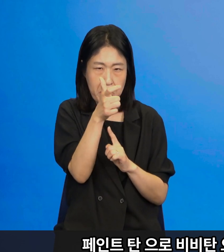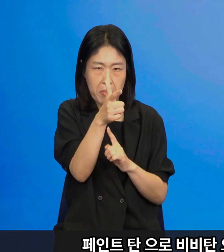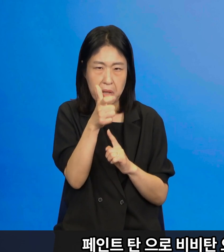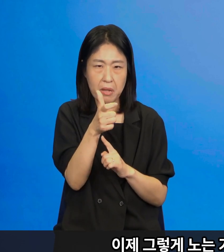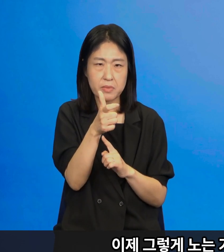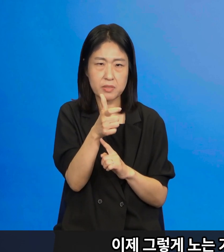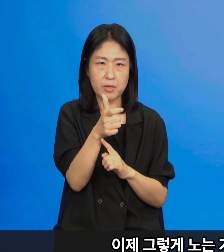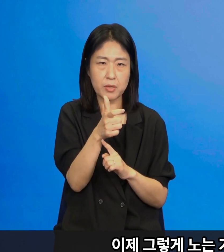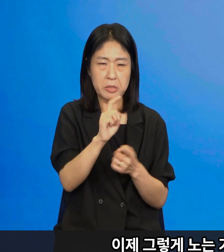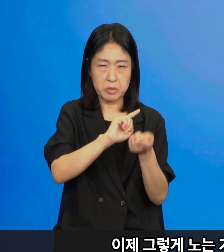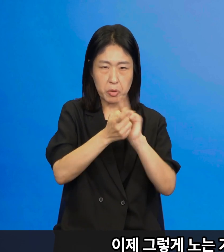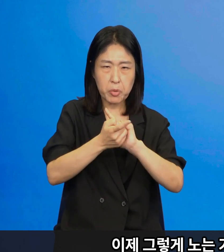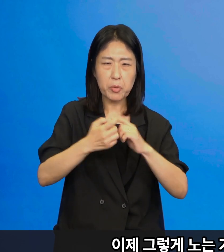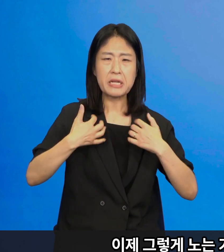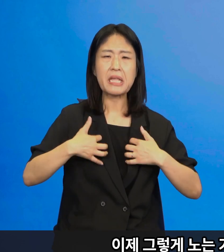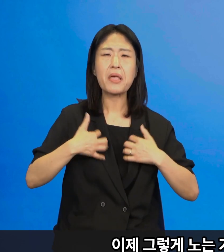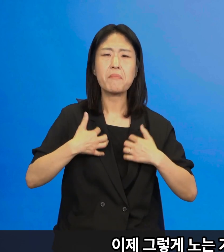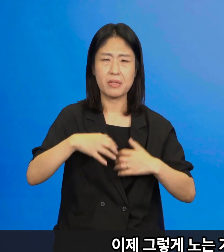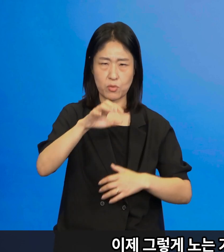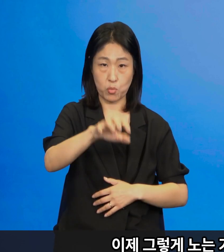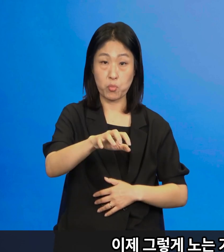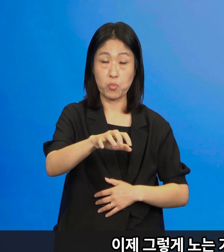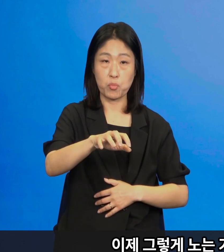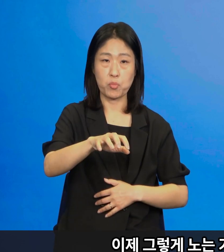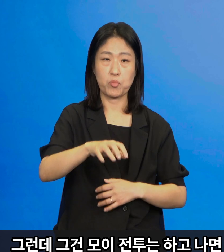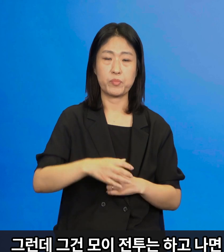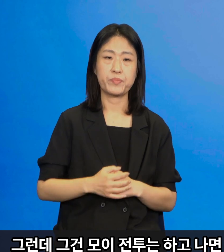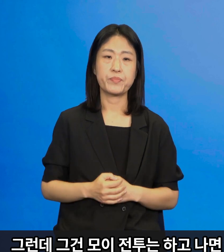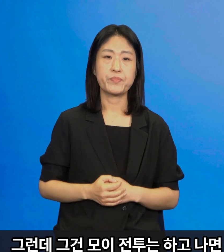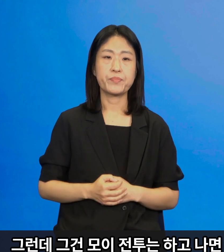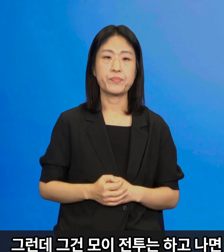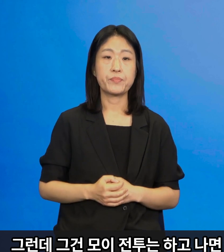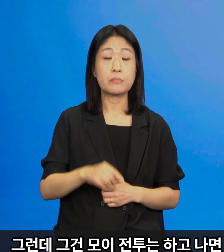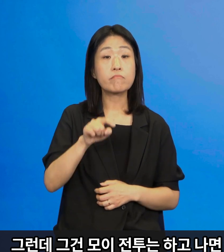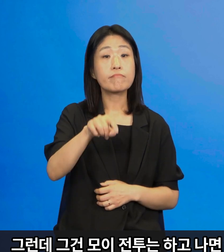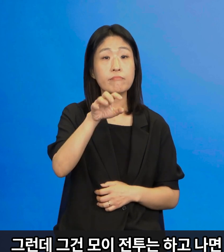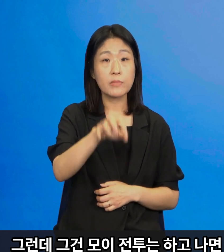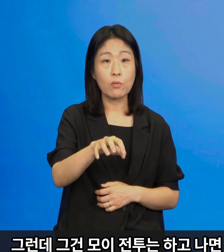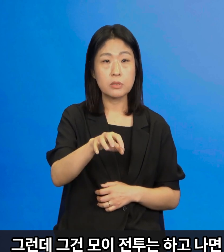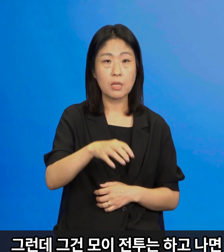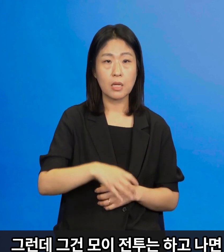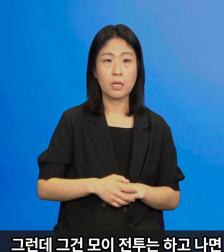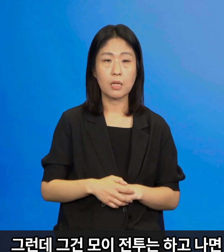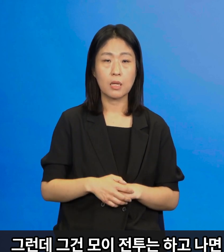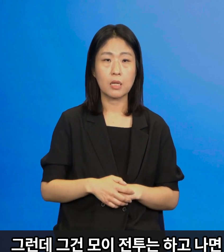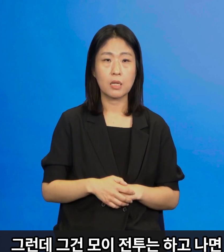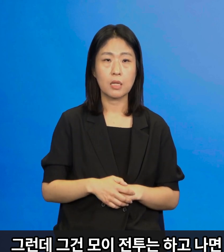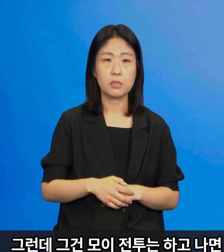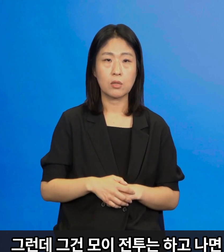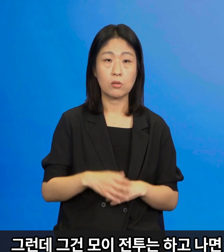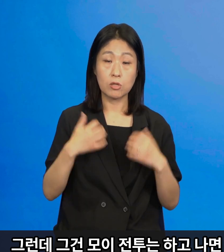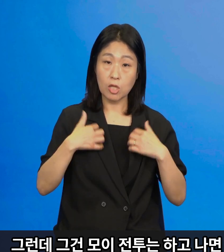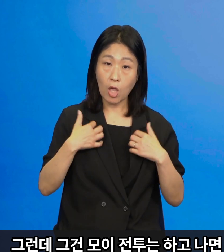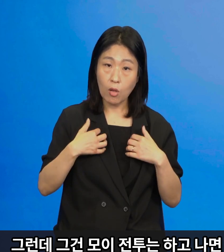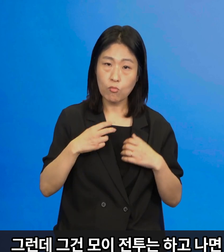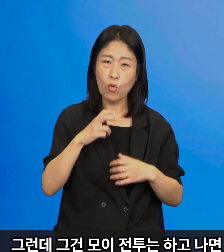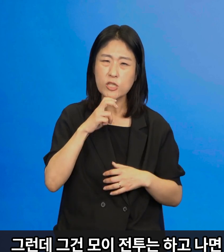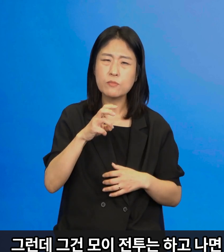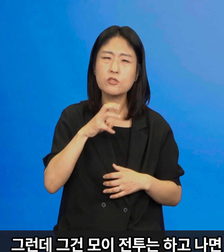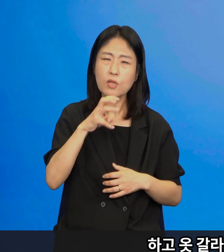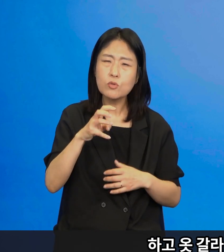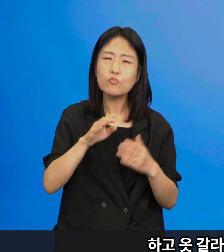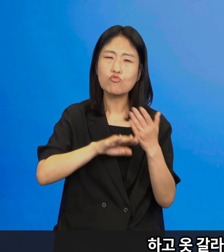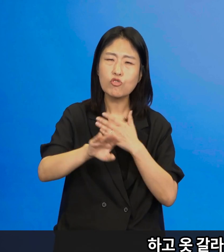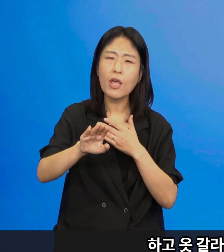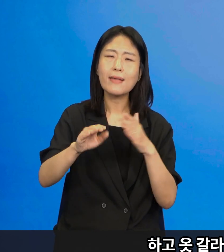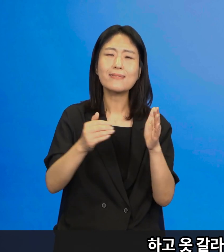페인트 터지면서 이제 그렇게 노는 거예요. 게임하는 거예요. 그런데 그건 모의 전투는 하고 나면 한 20-30분 하고 나면